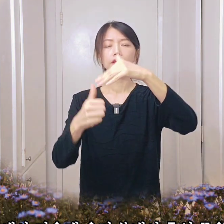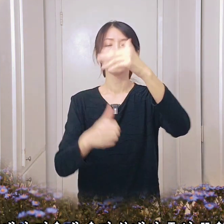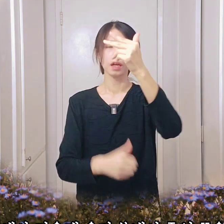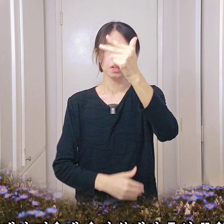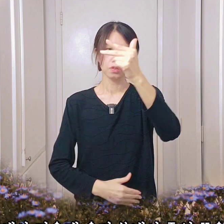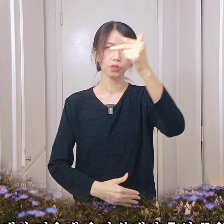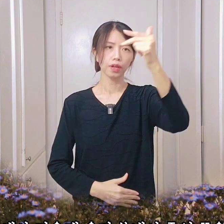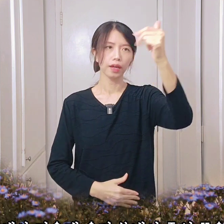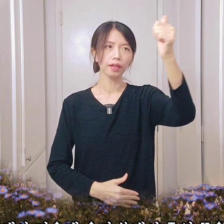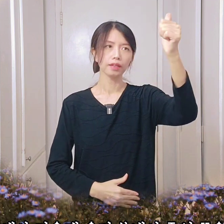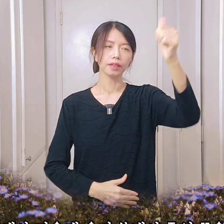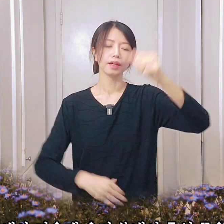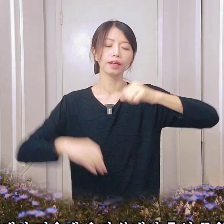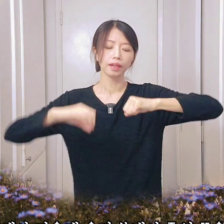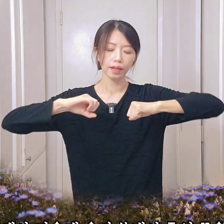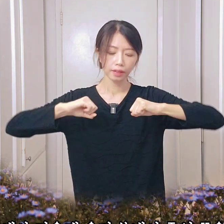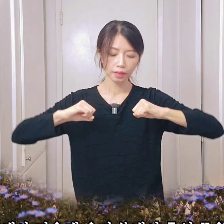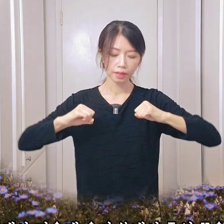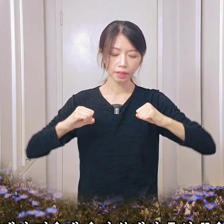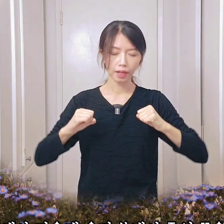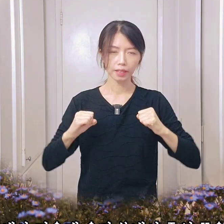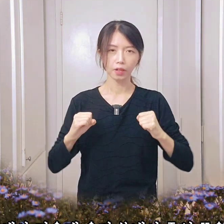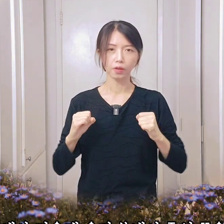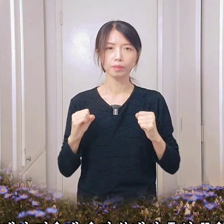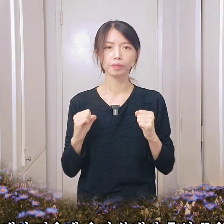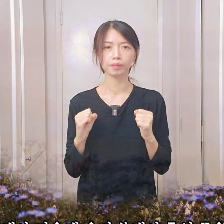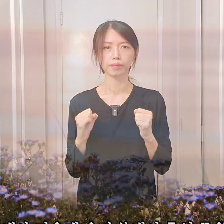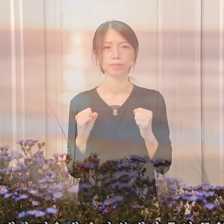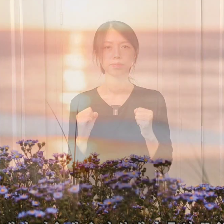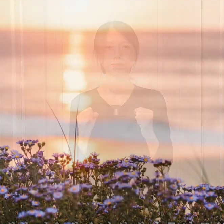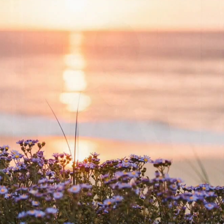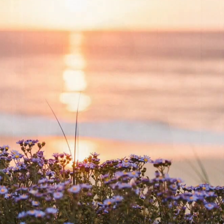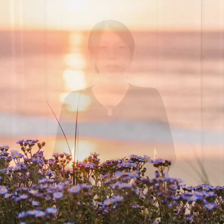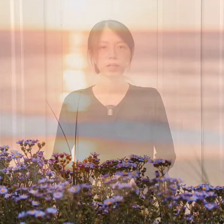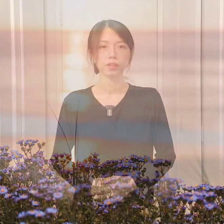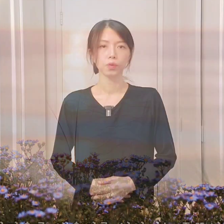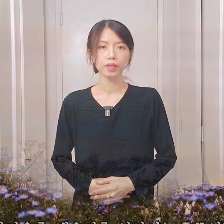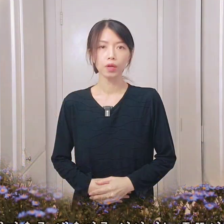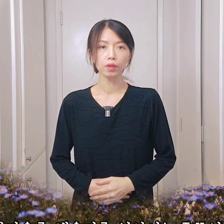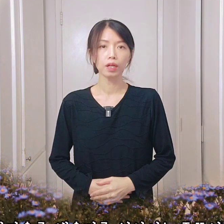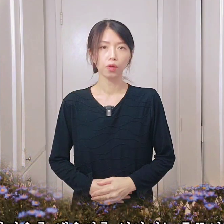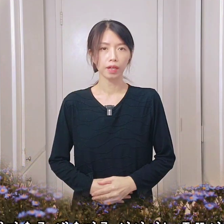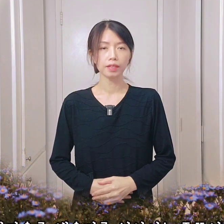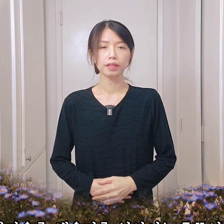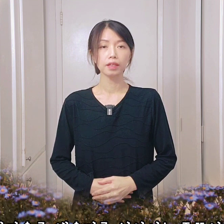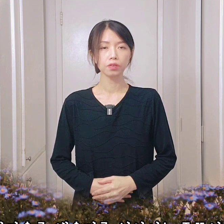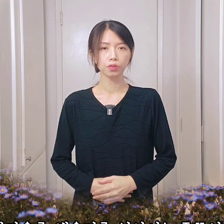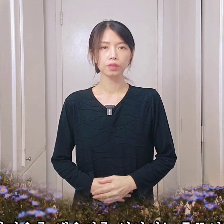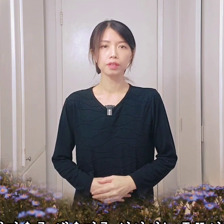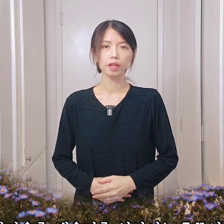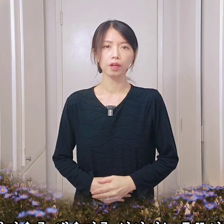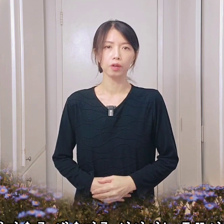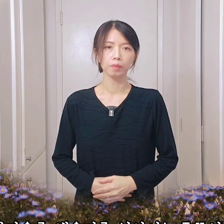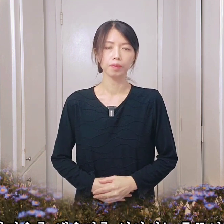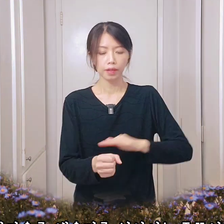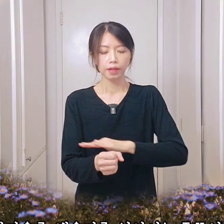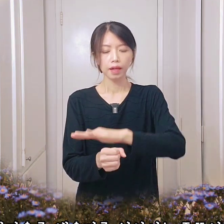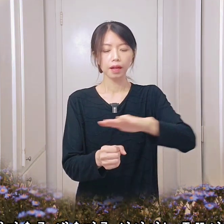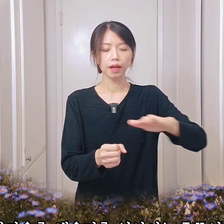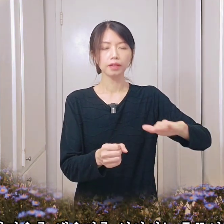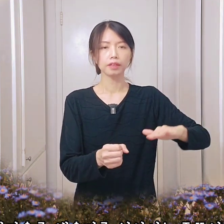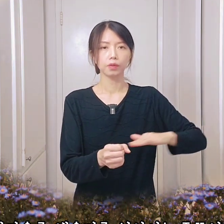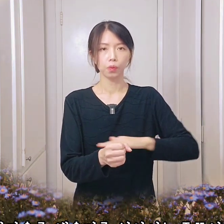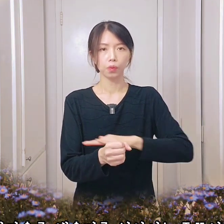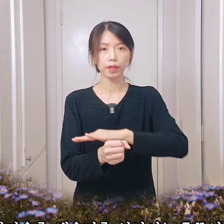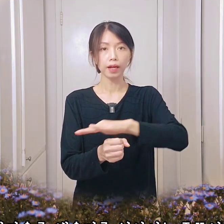보내신 주의 뜻을 따라서 사랑으로 채우기를 원하시는 주 뜻처럼